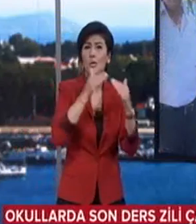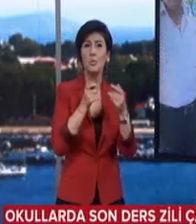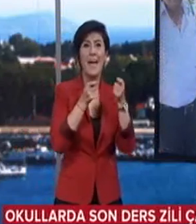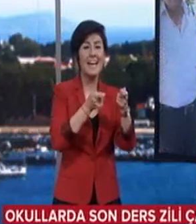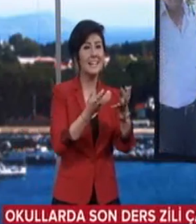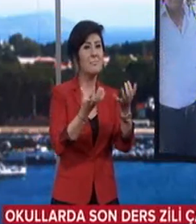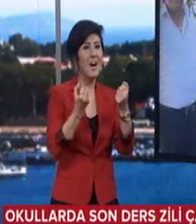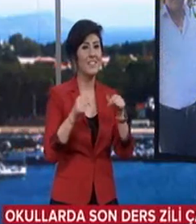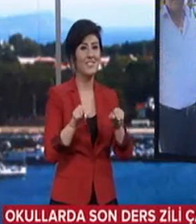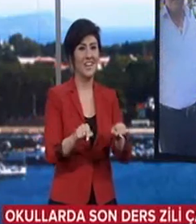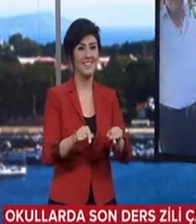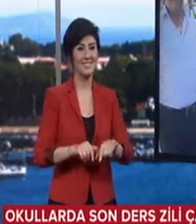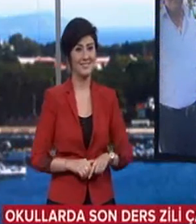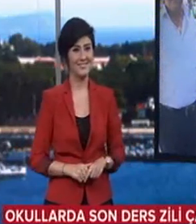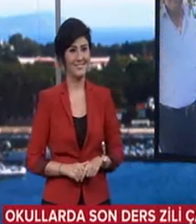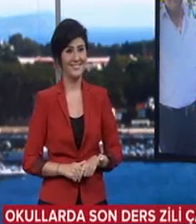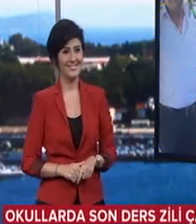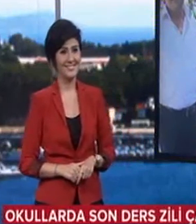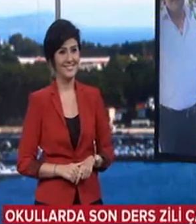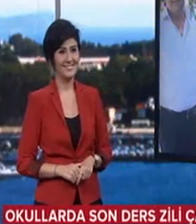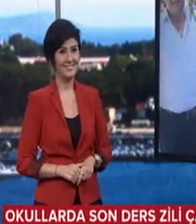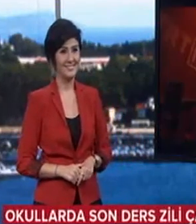Eylül'de uyum eğitimini alınacak.